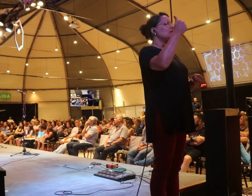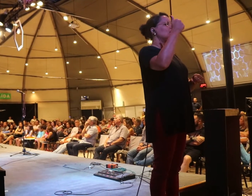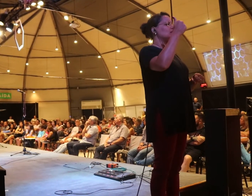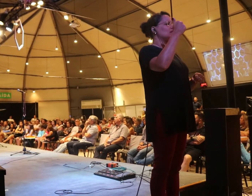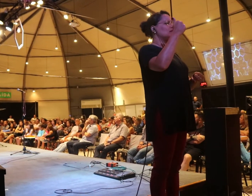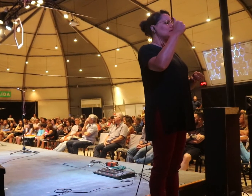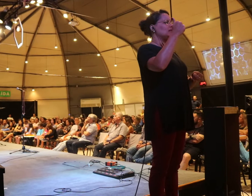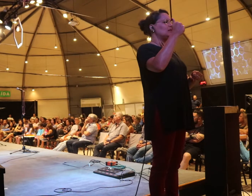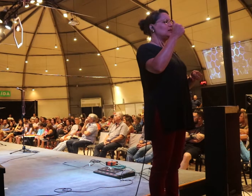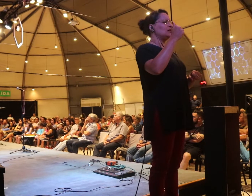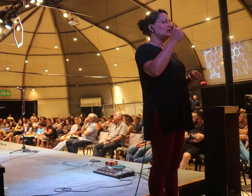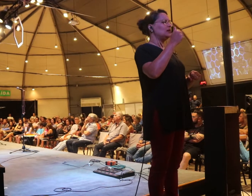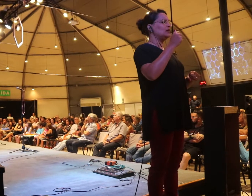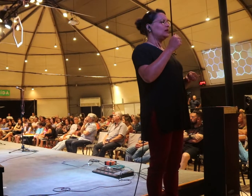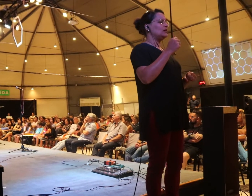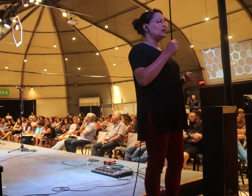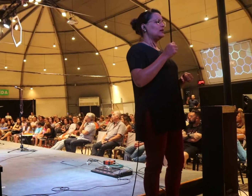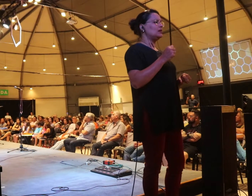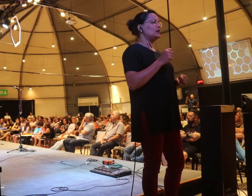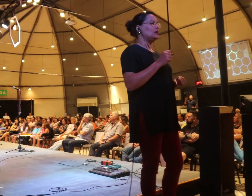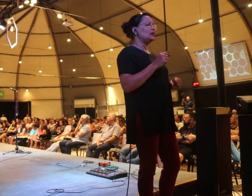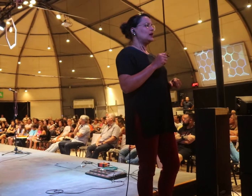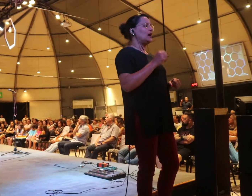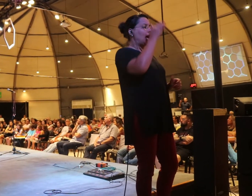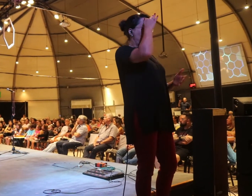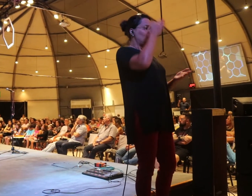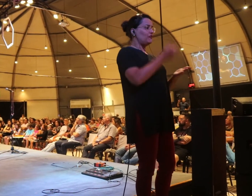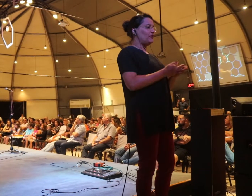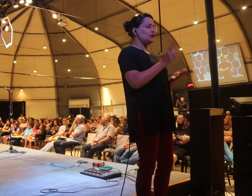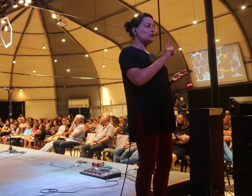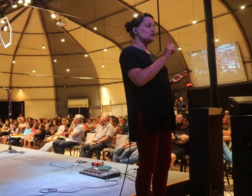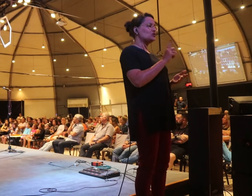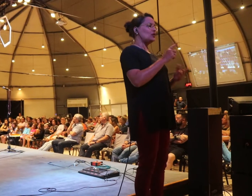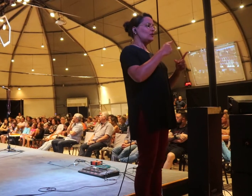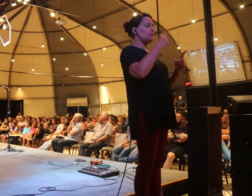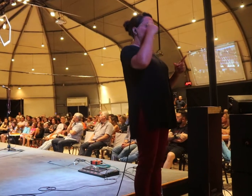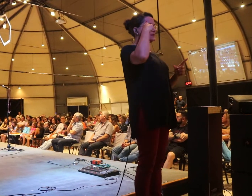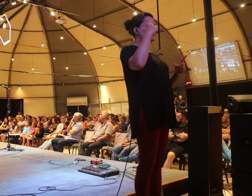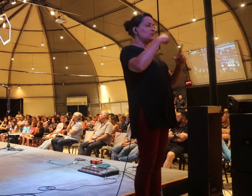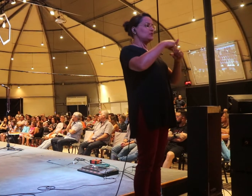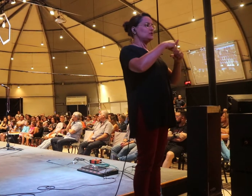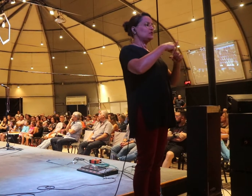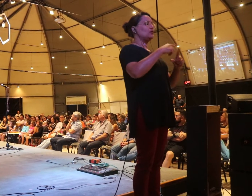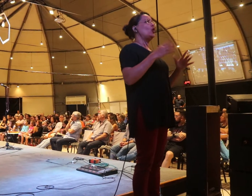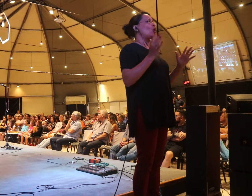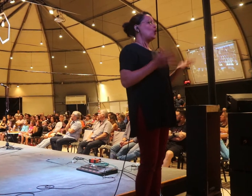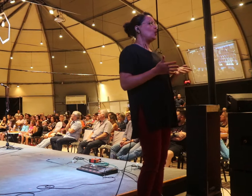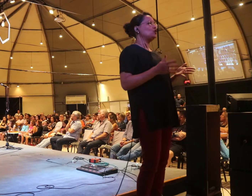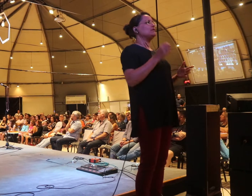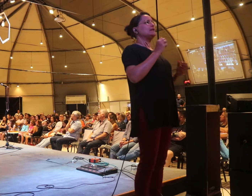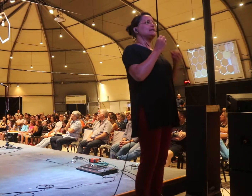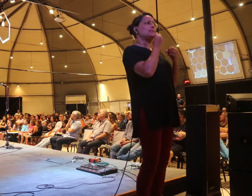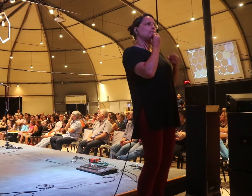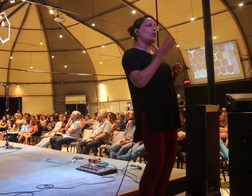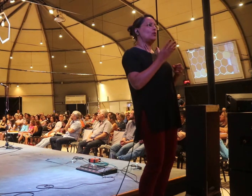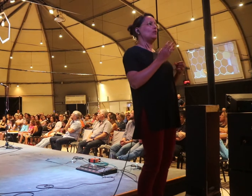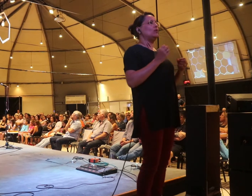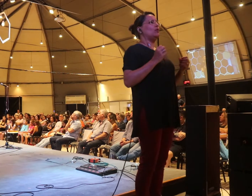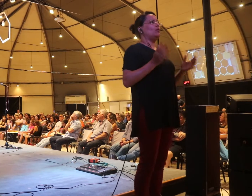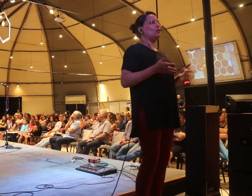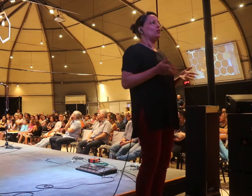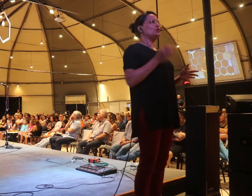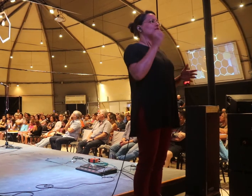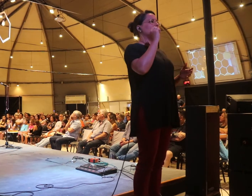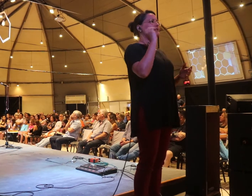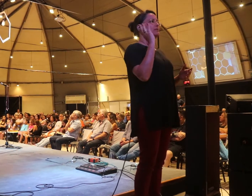gente precisa ter não é só uma fé de assim: eu vou com o pensamento positivo, hoje vai dar tudo certo, hoje o dia vai ser maravilhoso. Não. A fé que